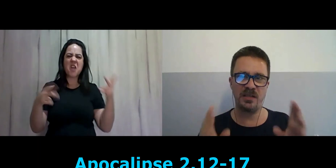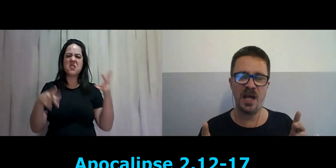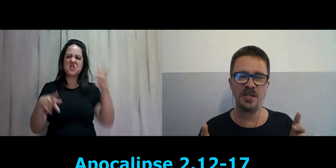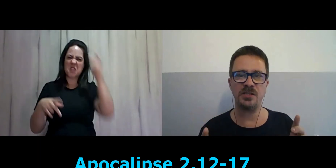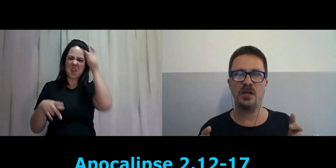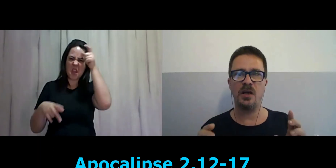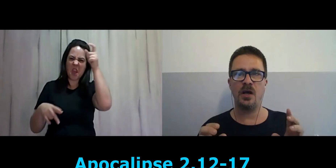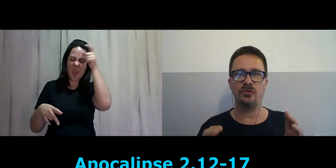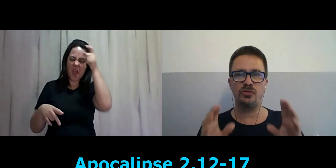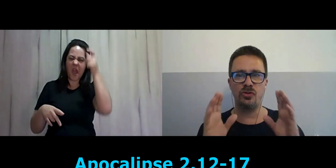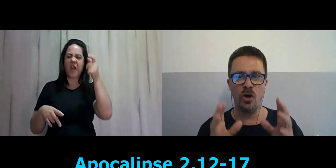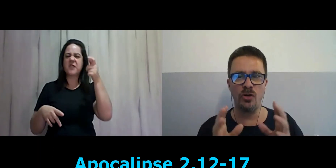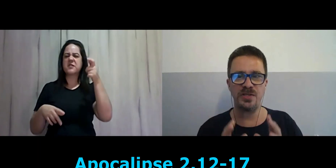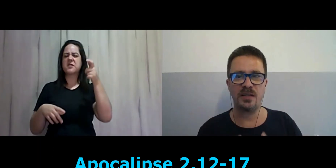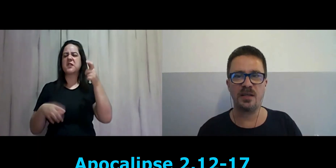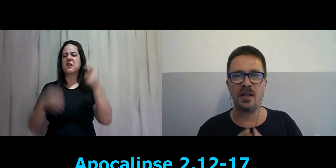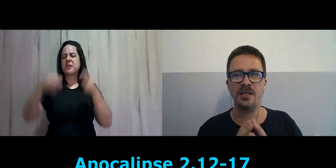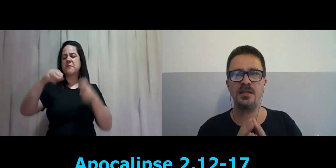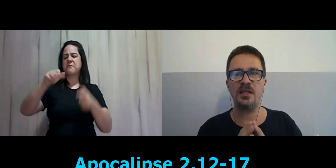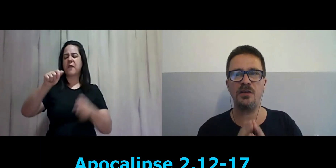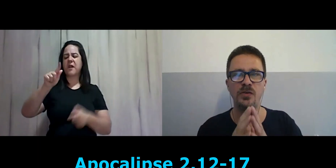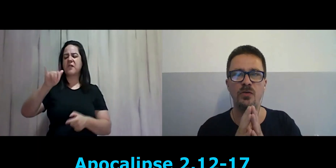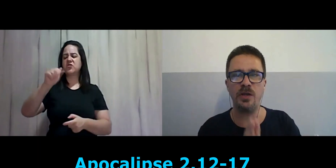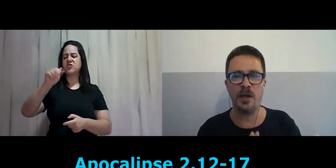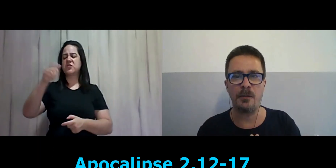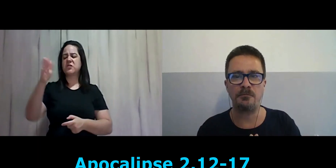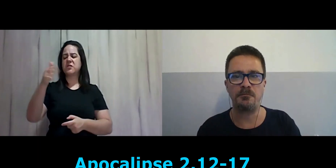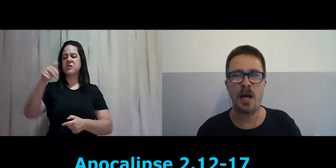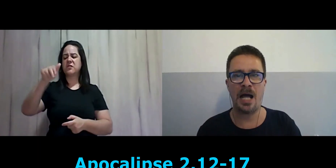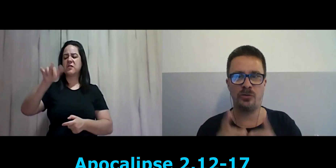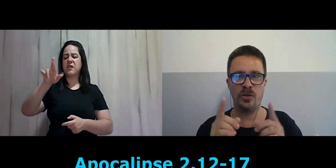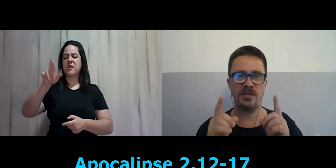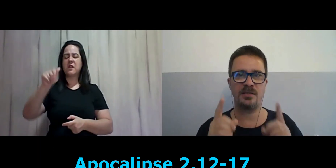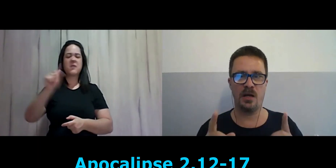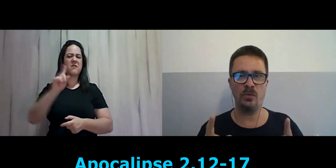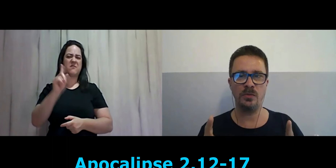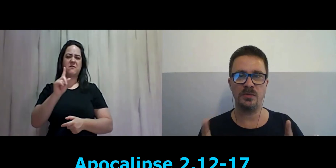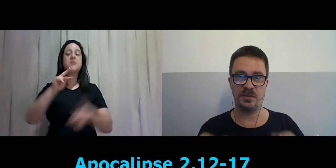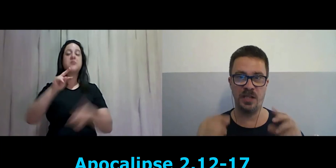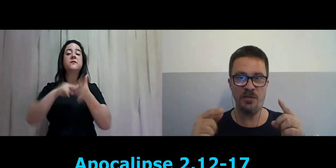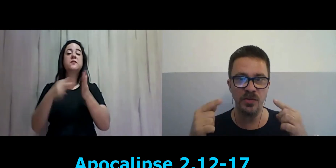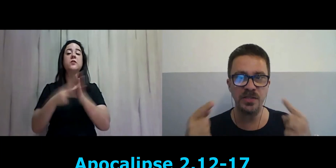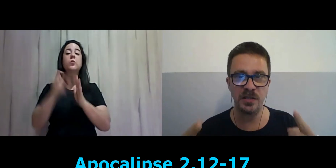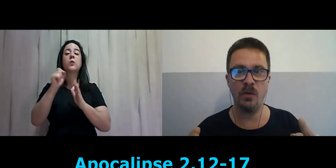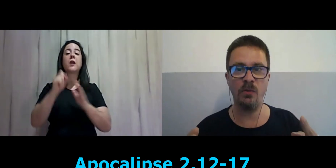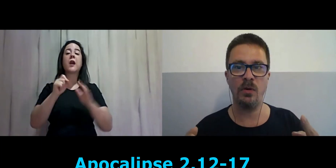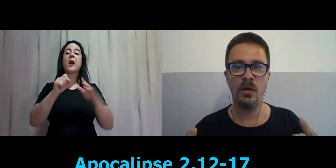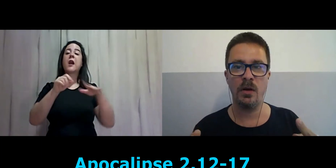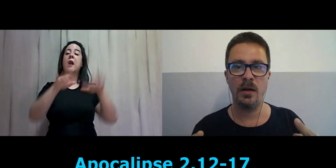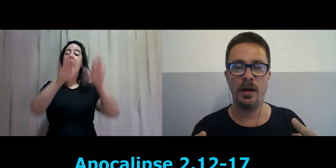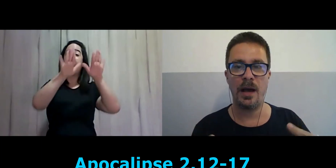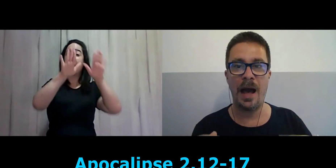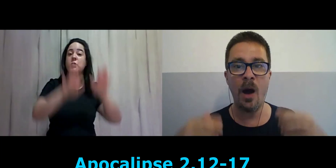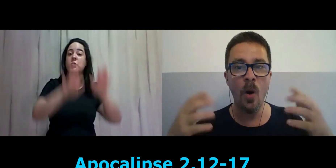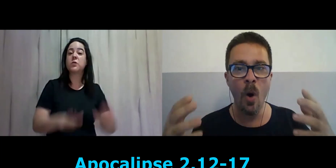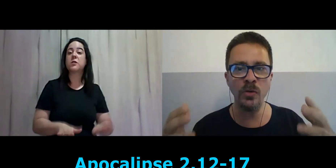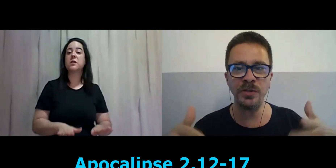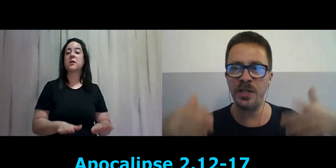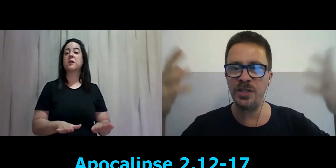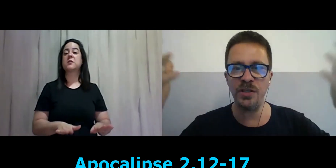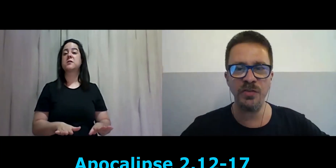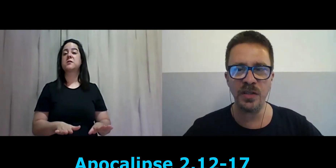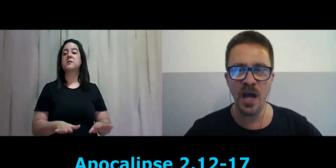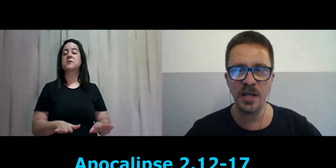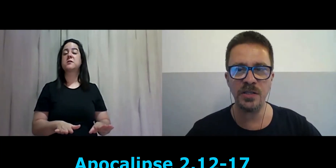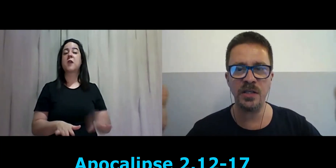na verdade, trono de Satanás significa o quê? Adoração, devoção a